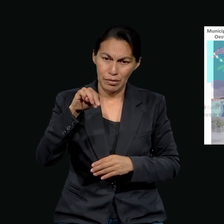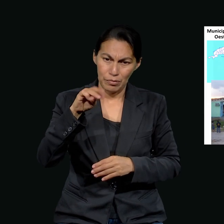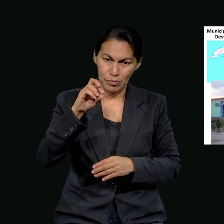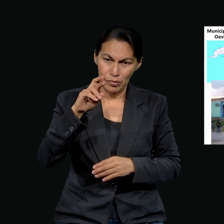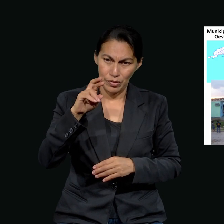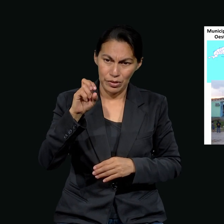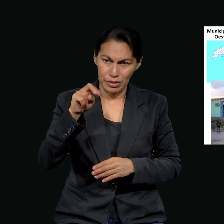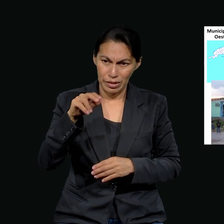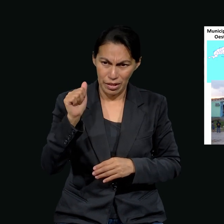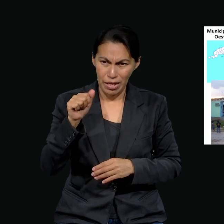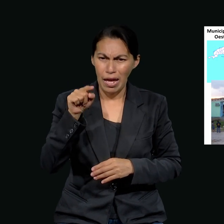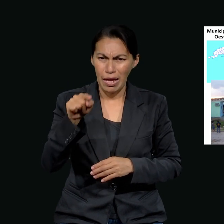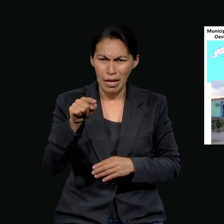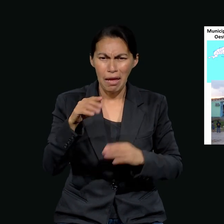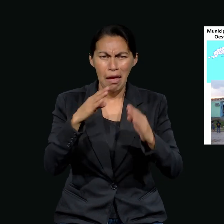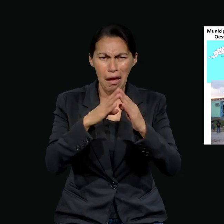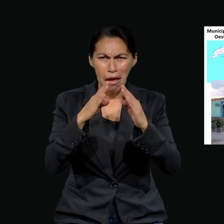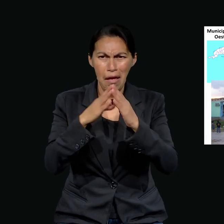con mi iglesia.